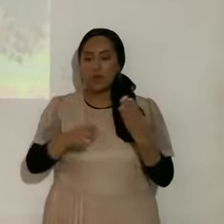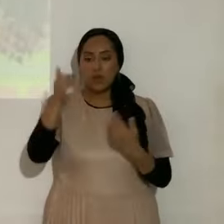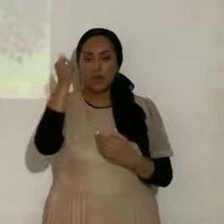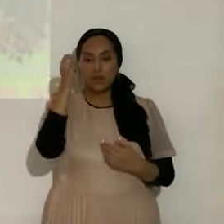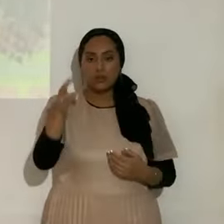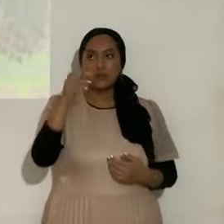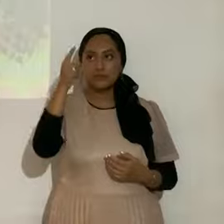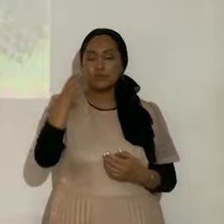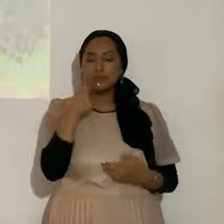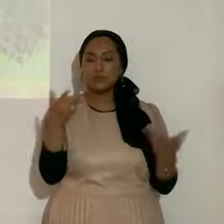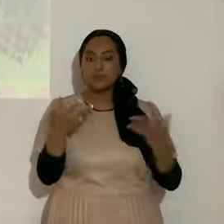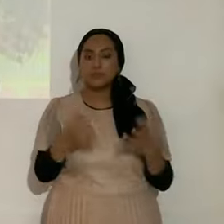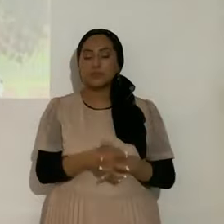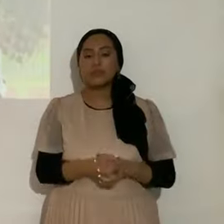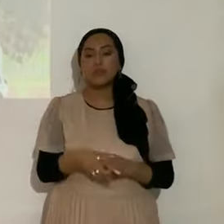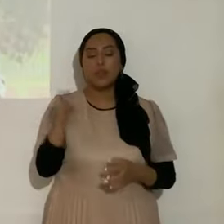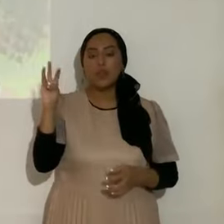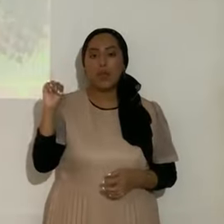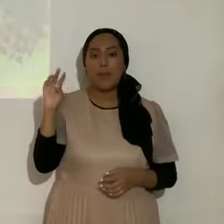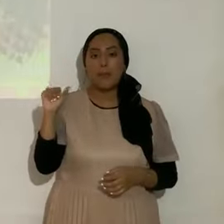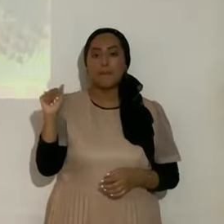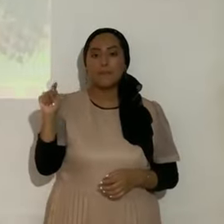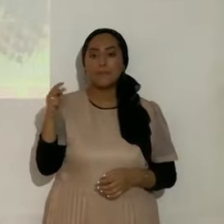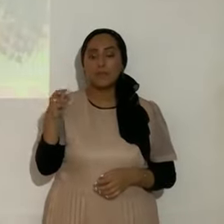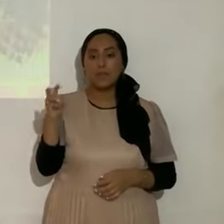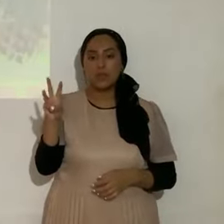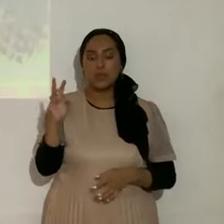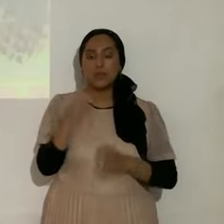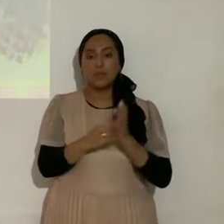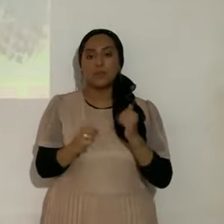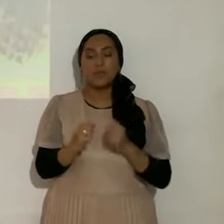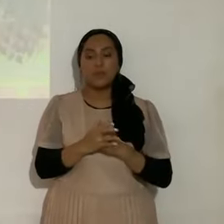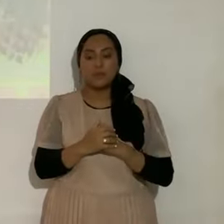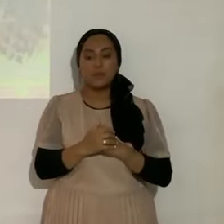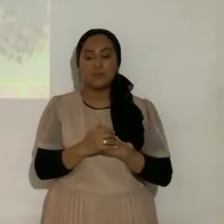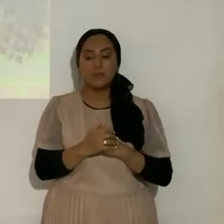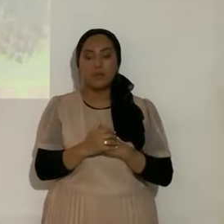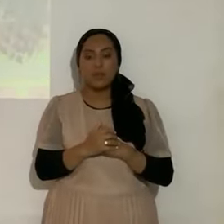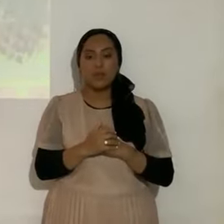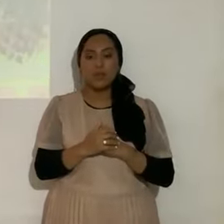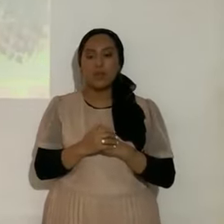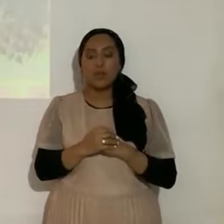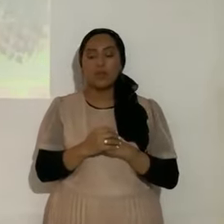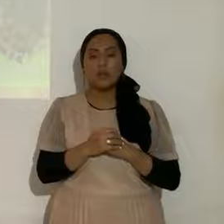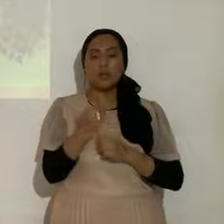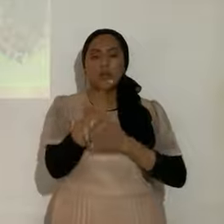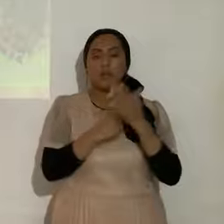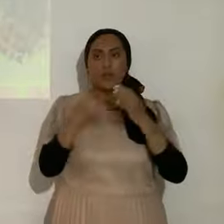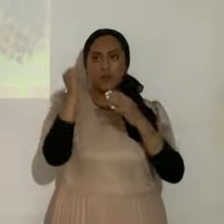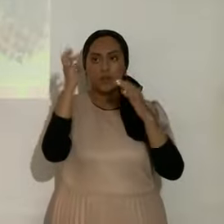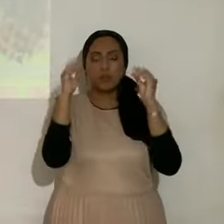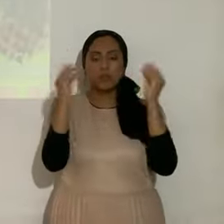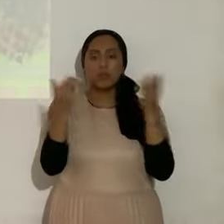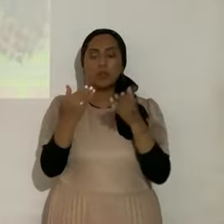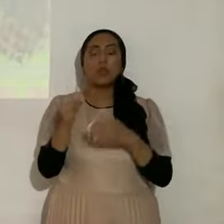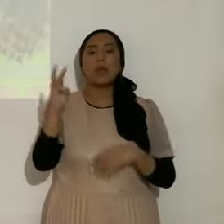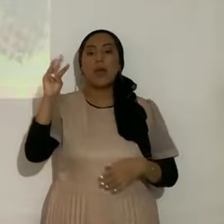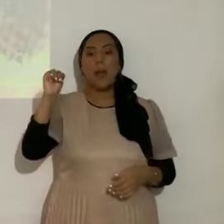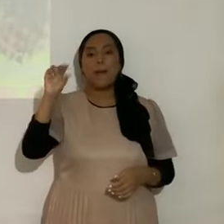Adón Yahshua HaMashiach? En Mateo capítulo 18, verso 21. ¿Qué nos enseña él? Mateo